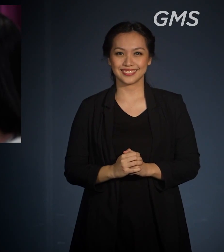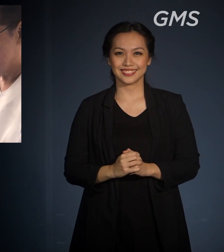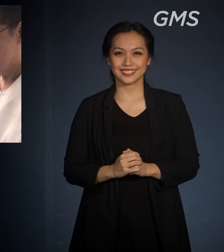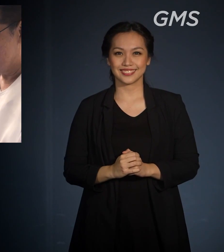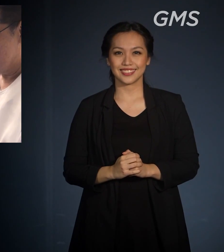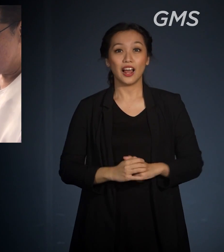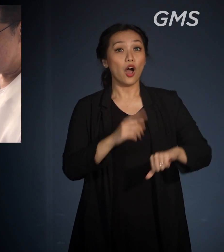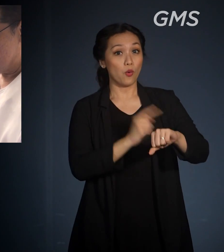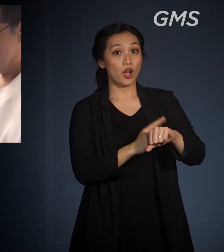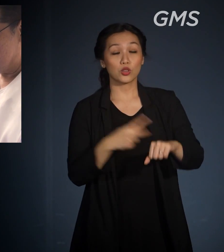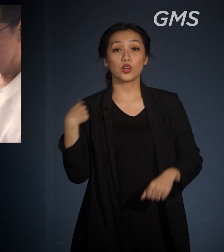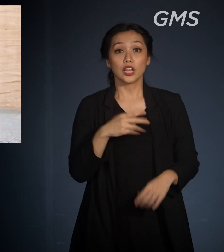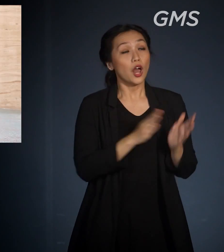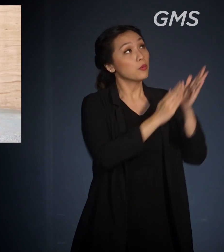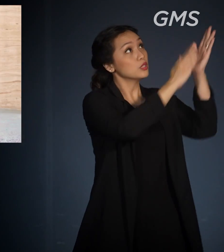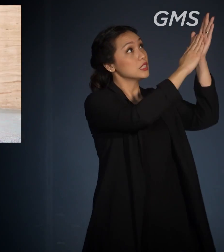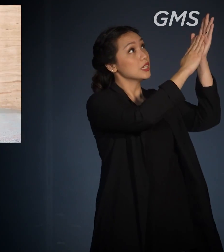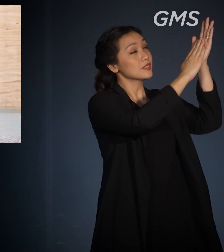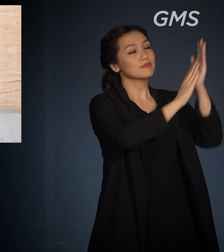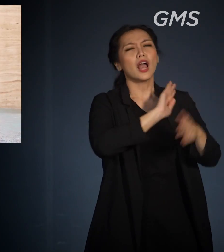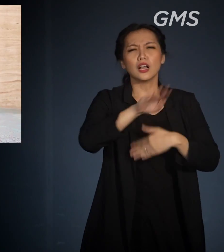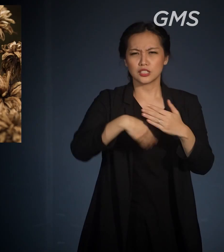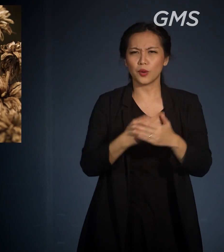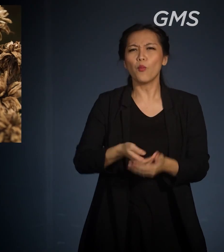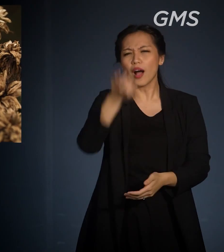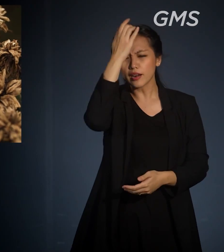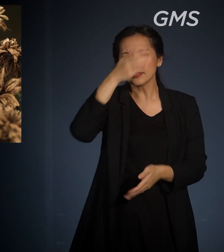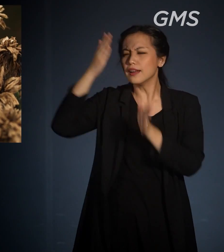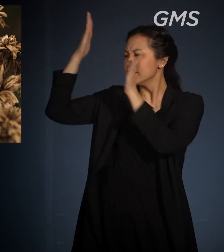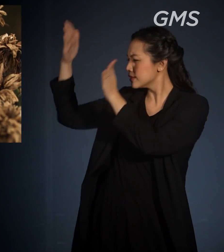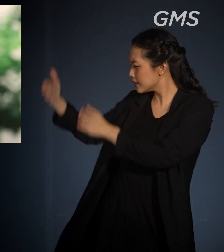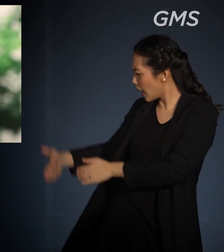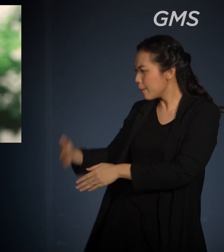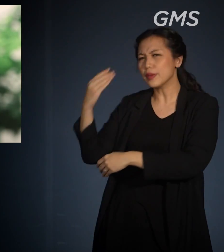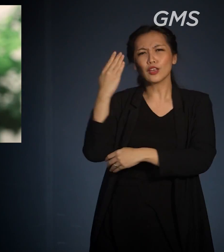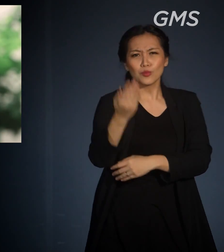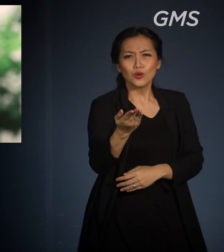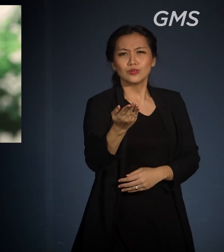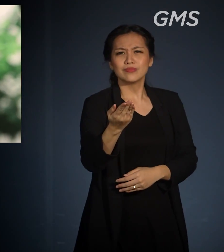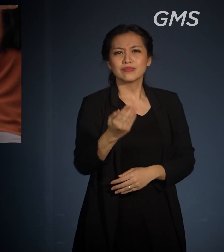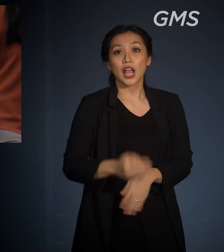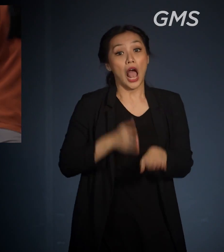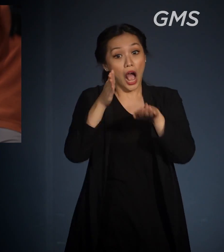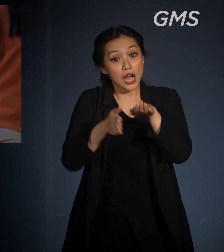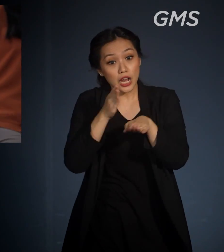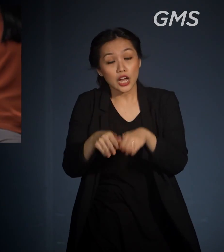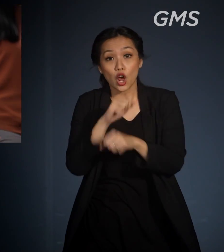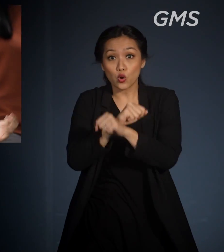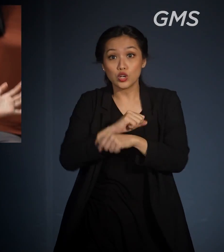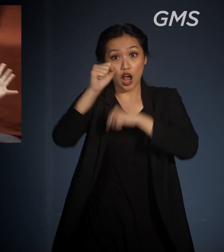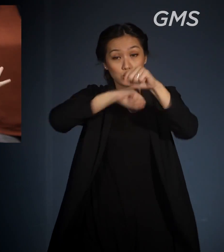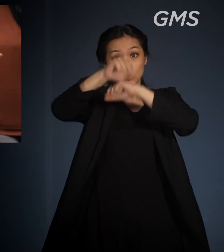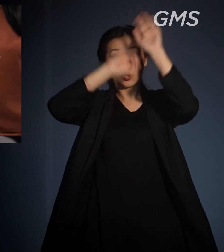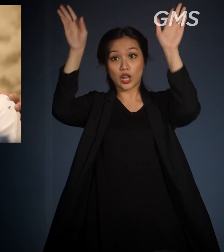Waktu kita memuji Tuhan, seluruh kerajaan itu berdiri di sampingmu. Waktu kita memuji, seluruh kerajaan Allah dan kereta-keretanya yang tidak